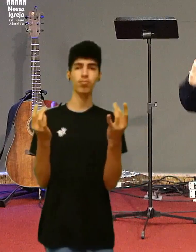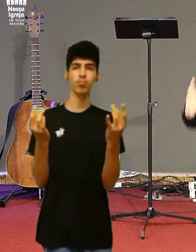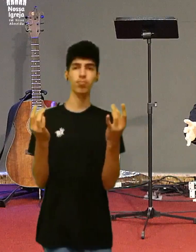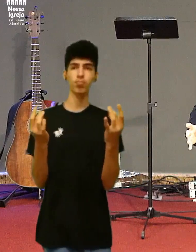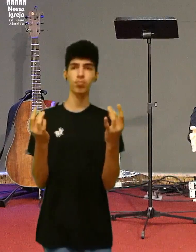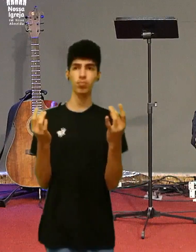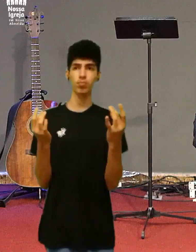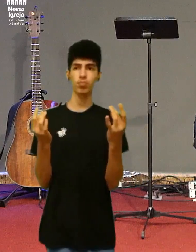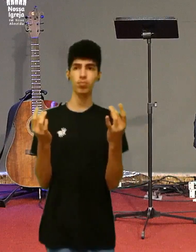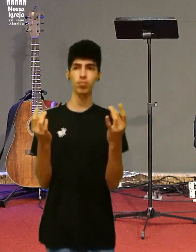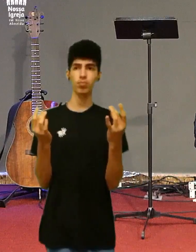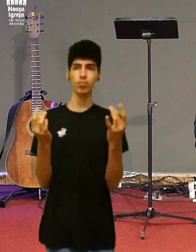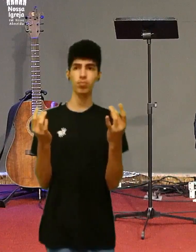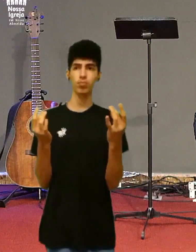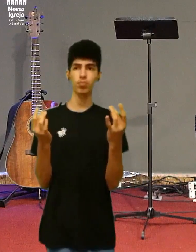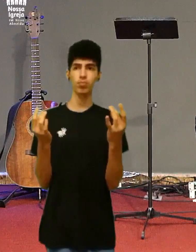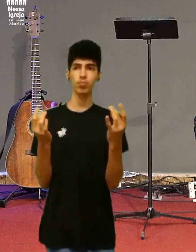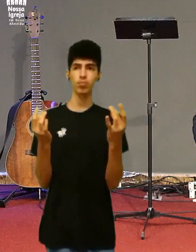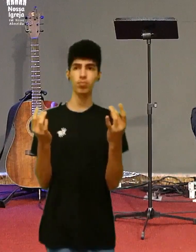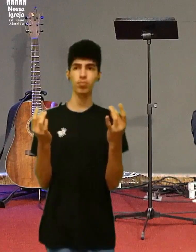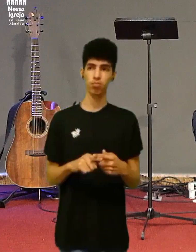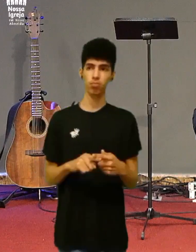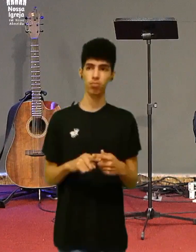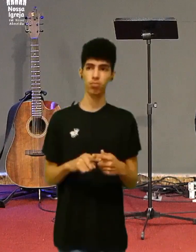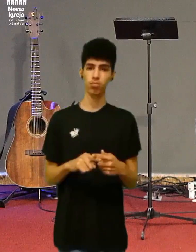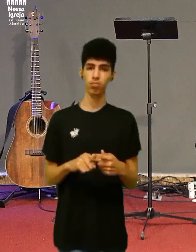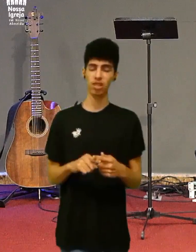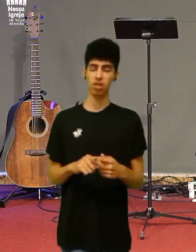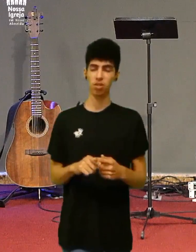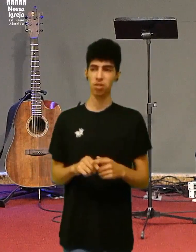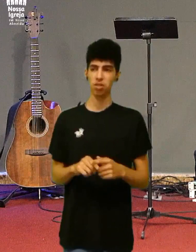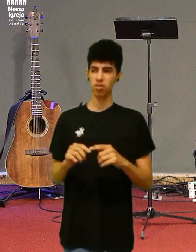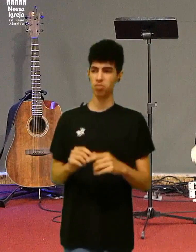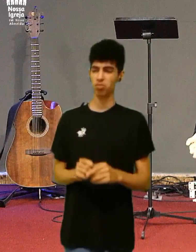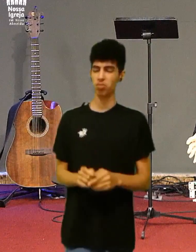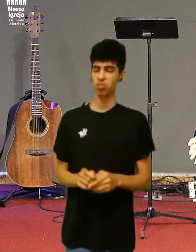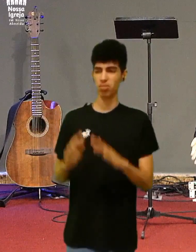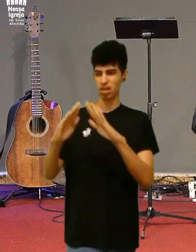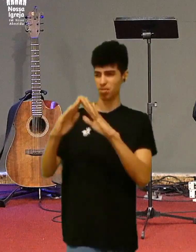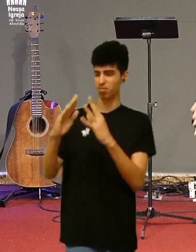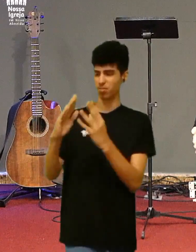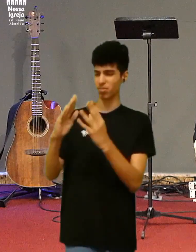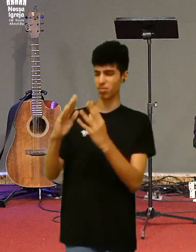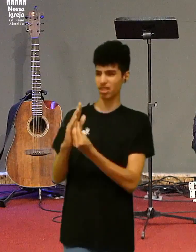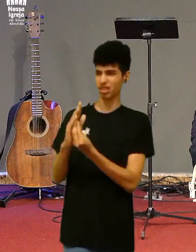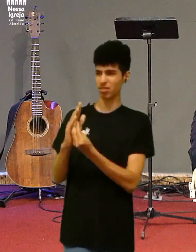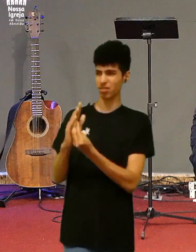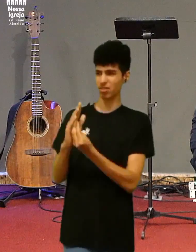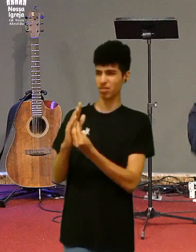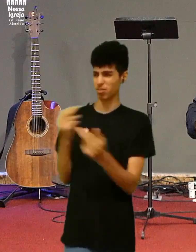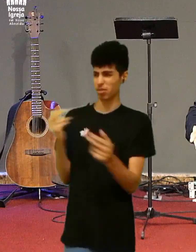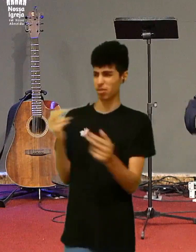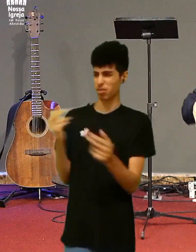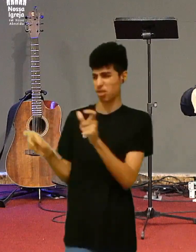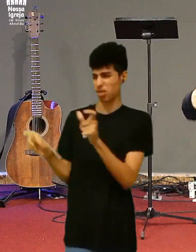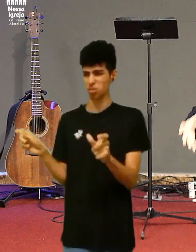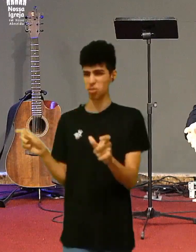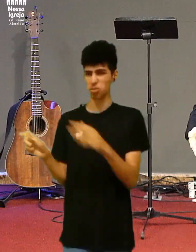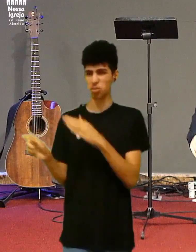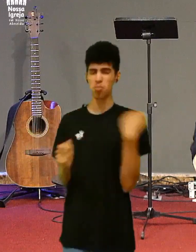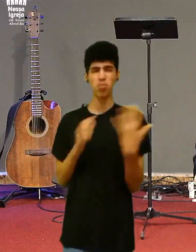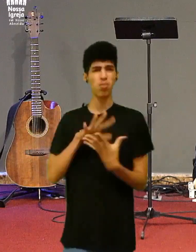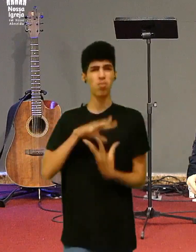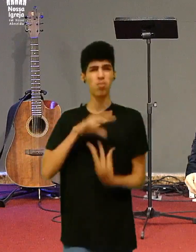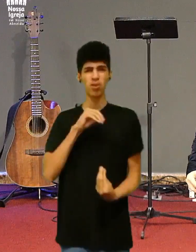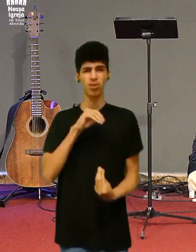seja terrível, uma igreja cheia de morte, uma geração cheia de morte, um povo cheio